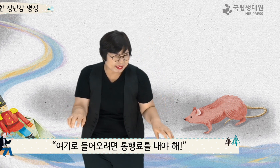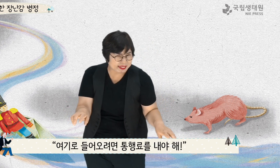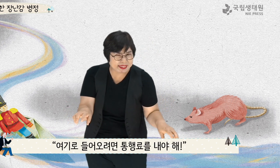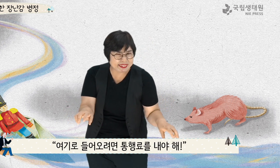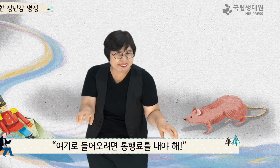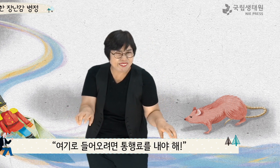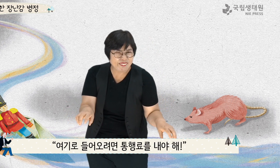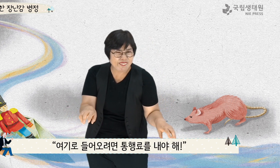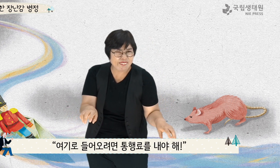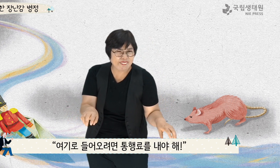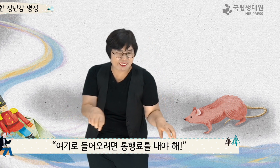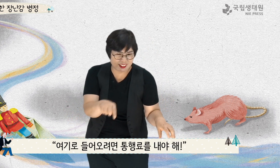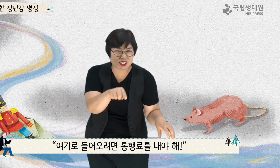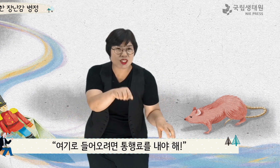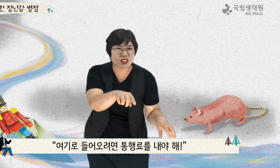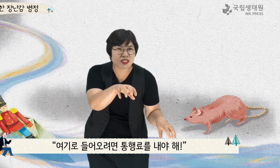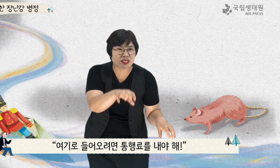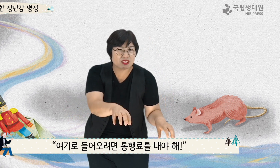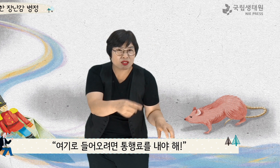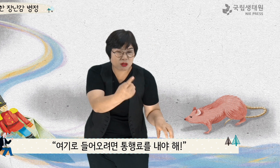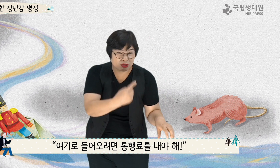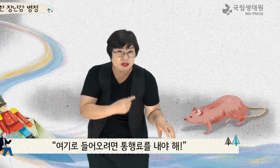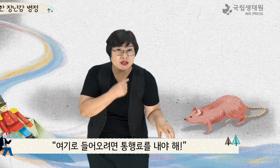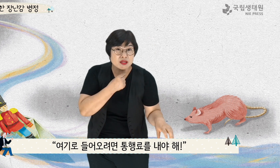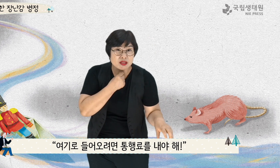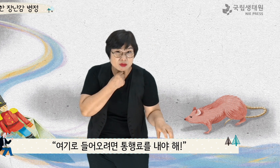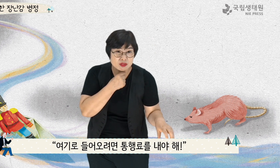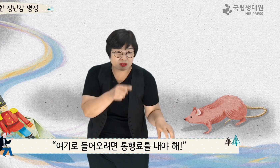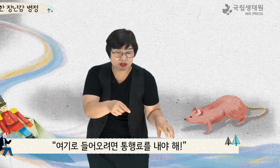여기로 들어오려면 동행료를 내야 해.